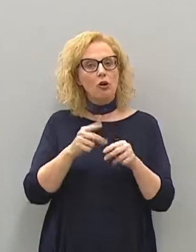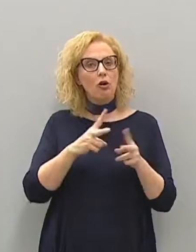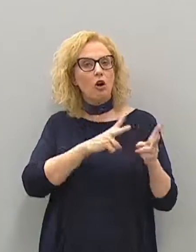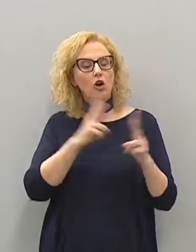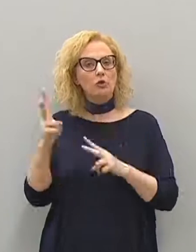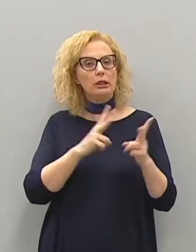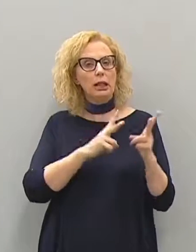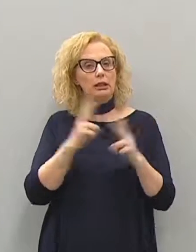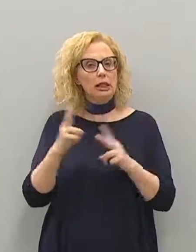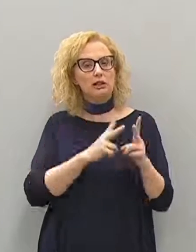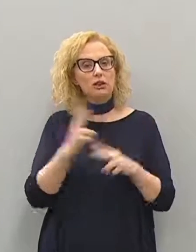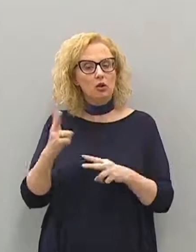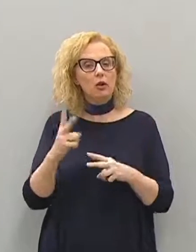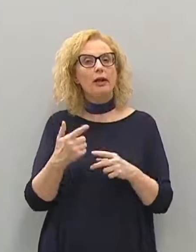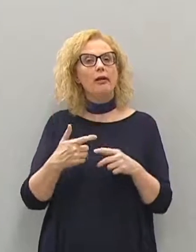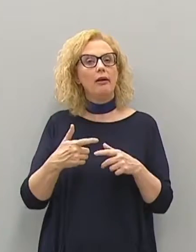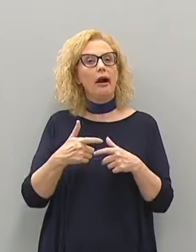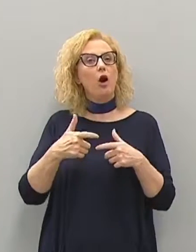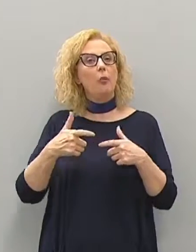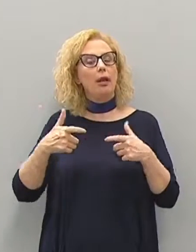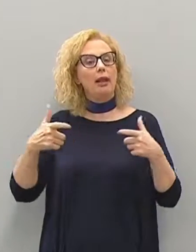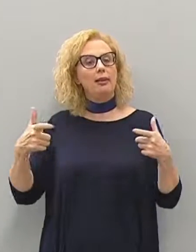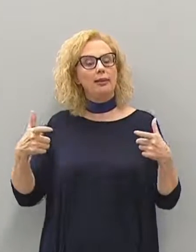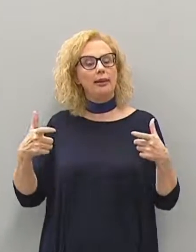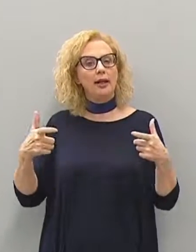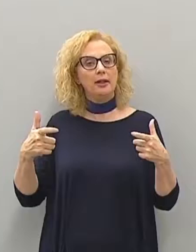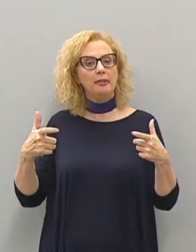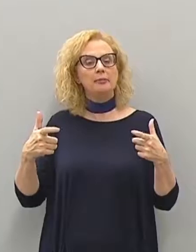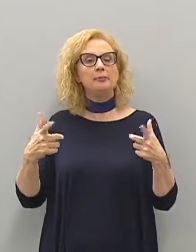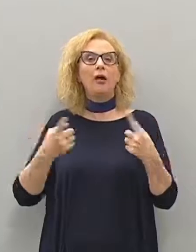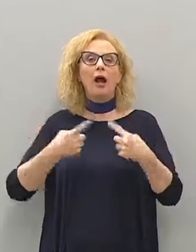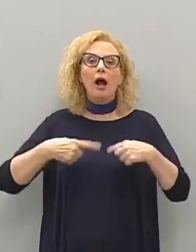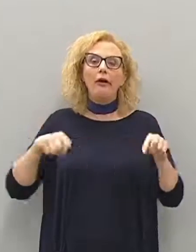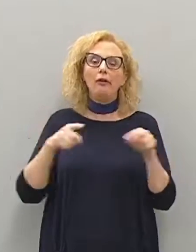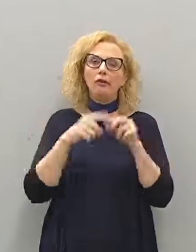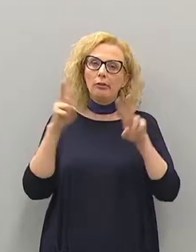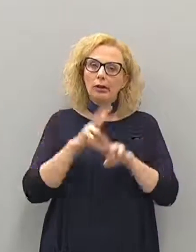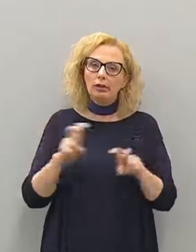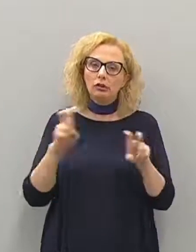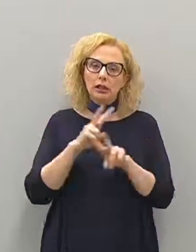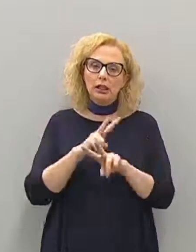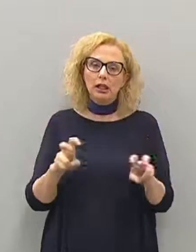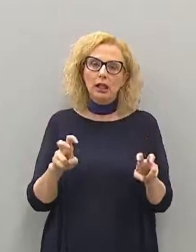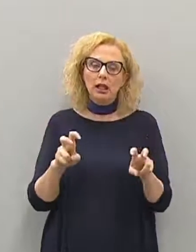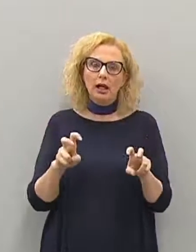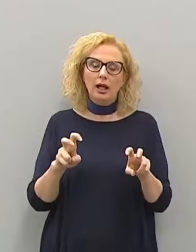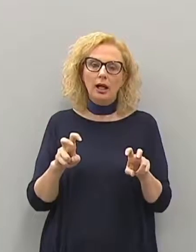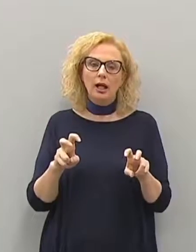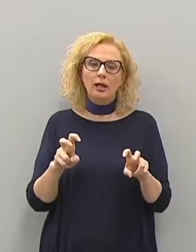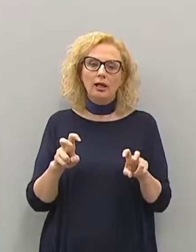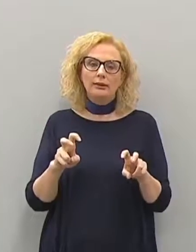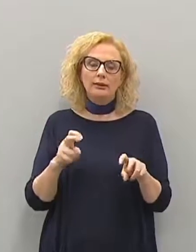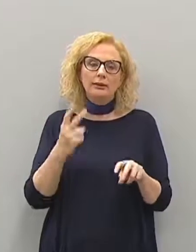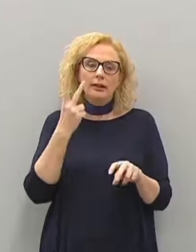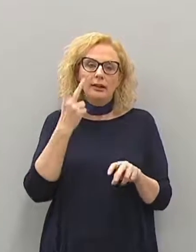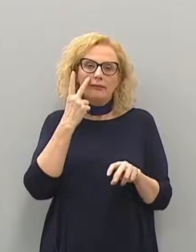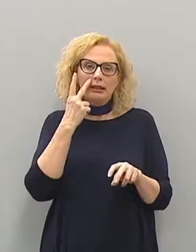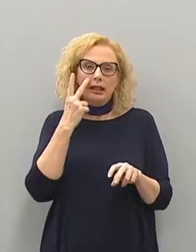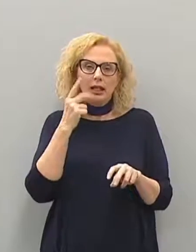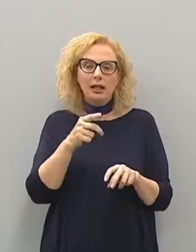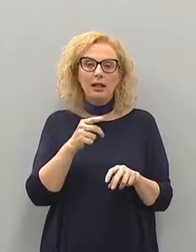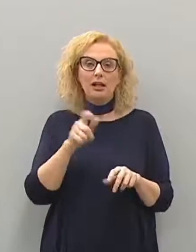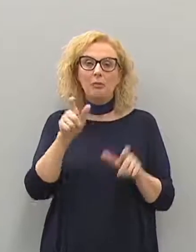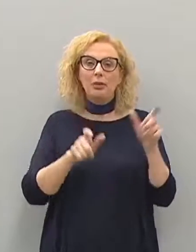è ancora molto molto elevato allora siamo andati a fare una ricerca sul dato degli over